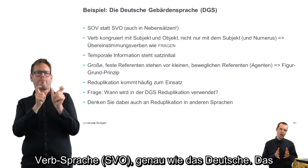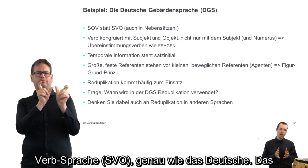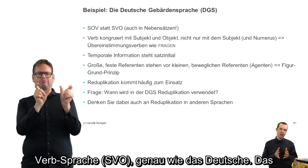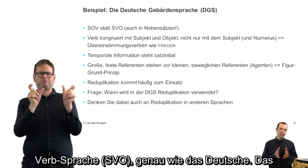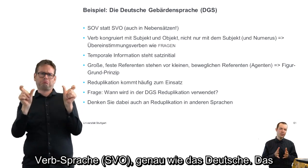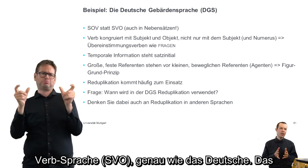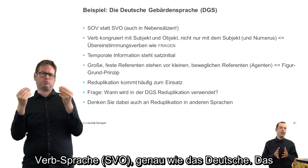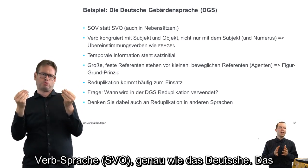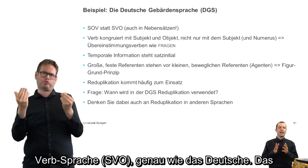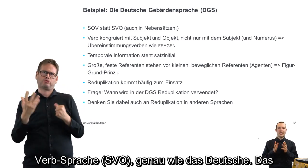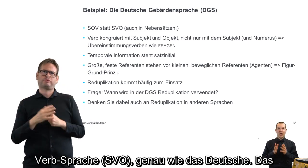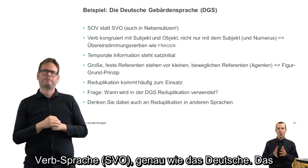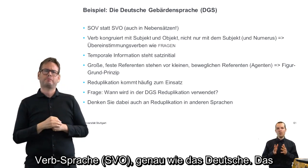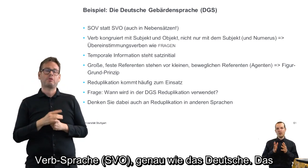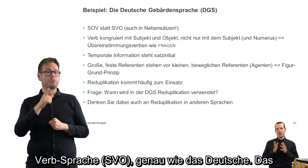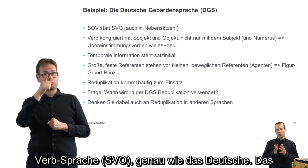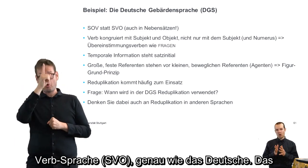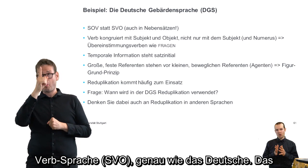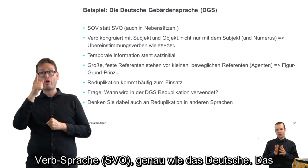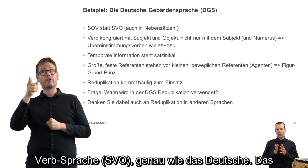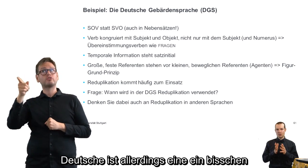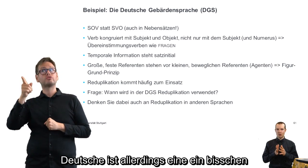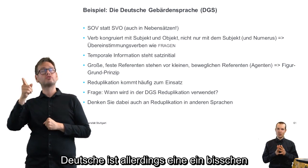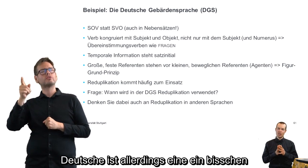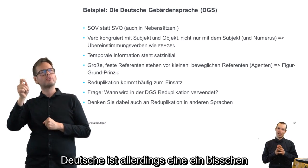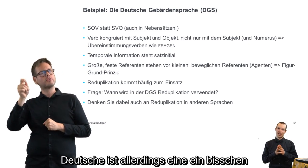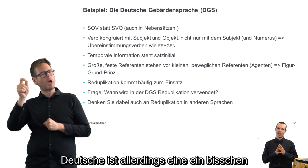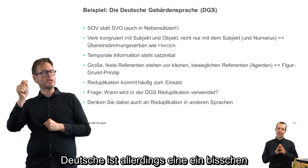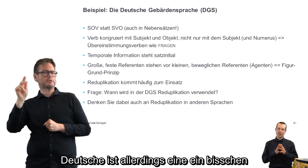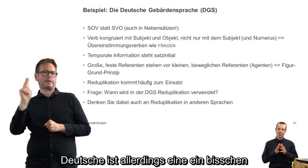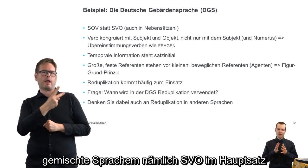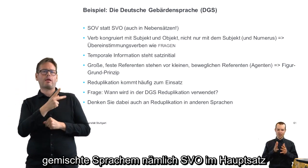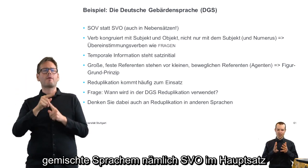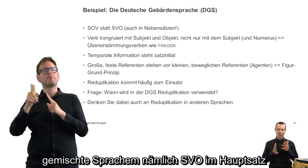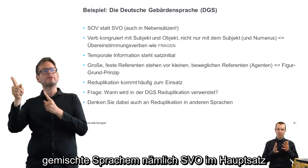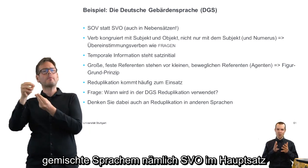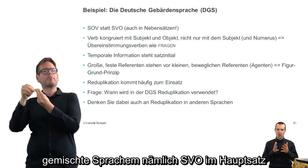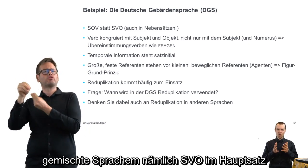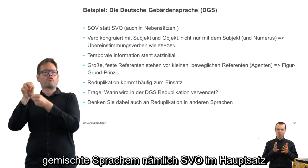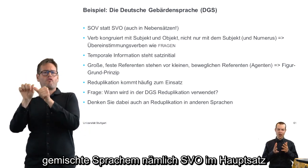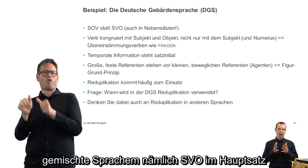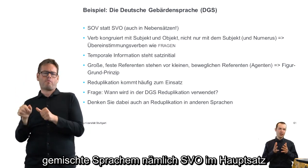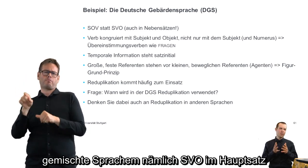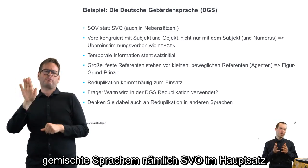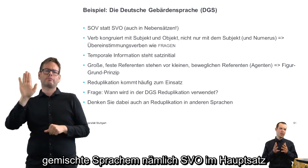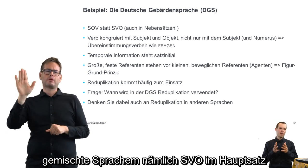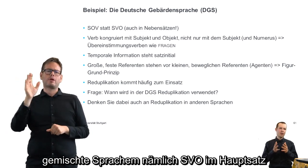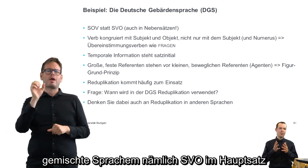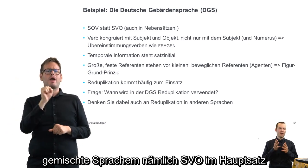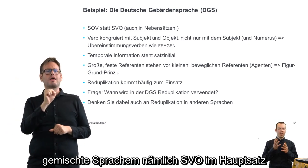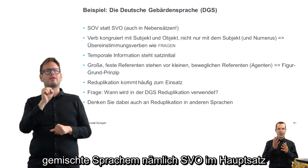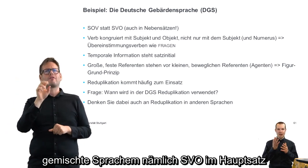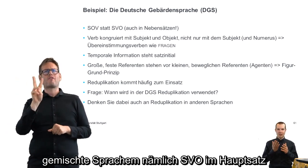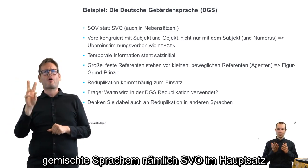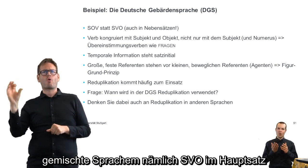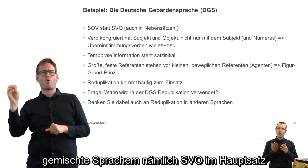Verbsprache genau wie das Deutsche das Deutsche ist allerdings ein bisschen eine gemischte Sprache nämlich